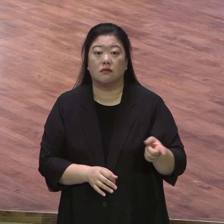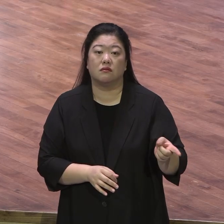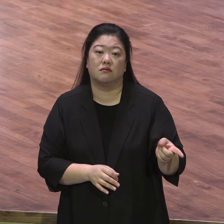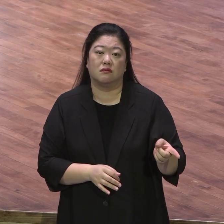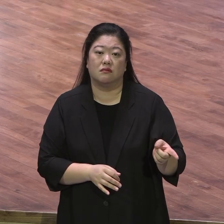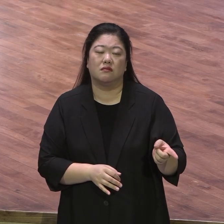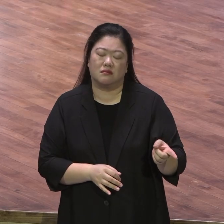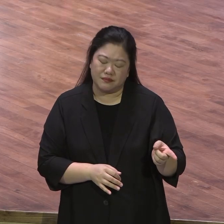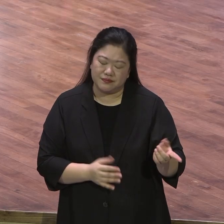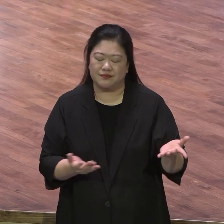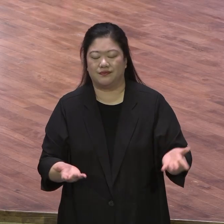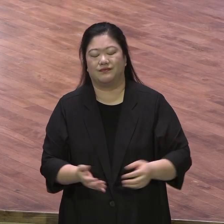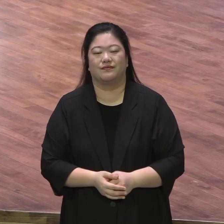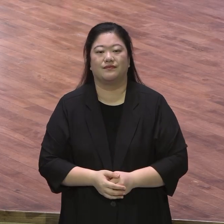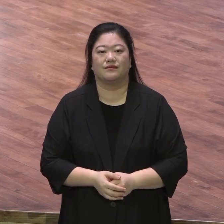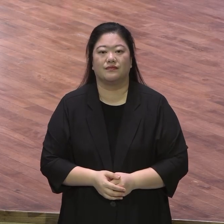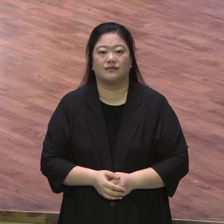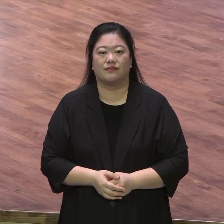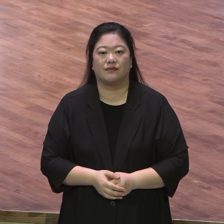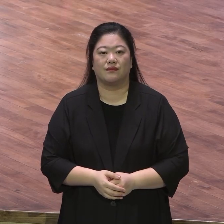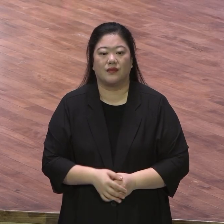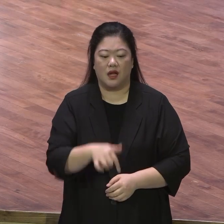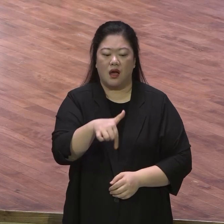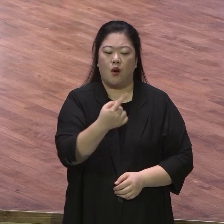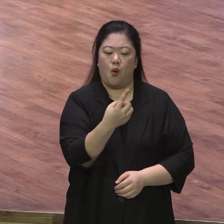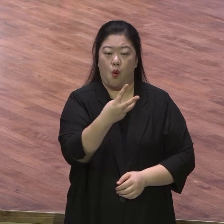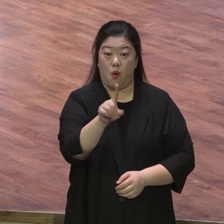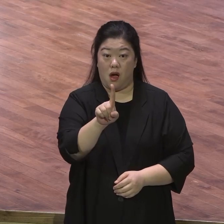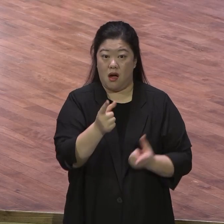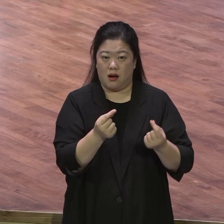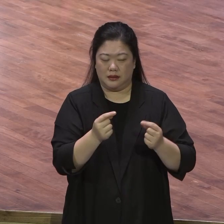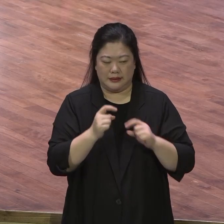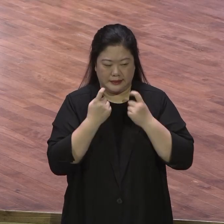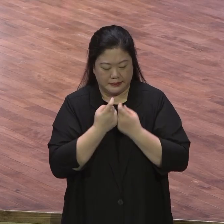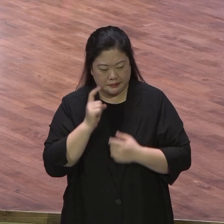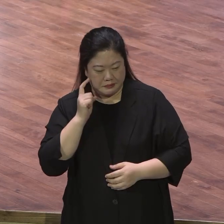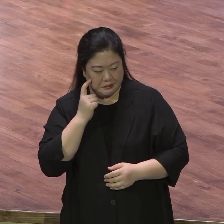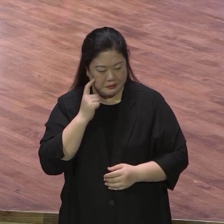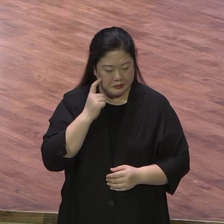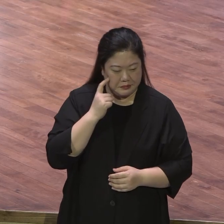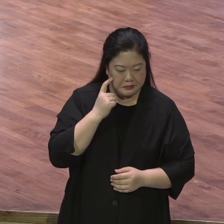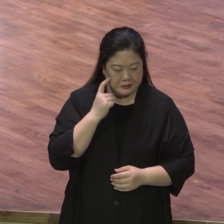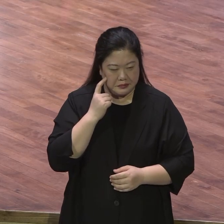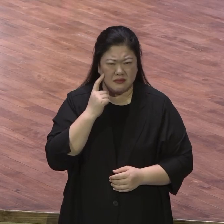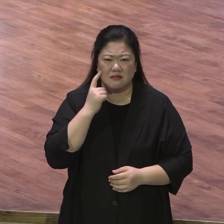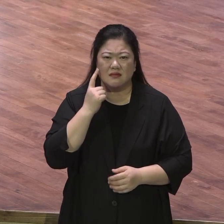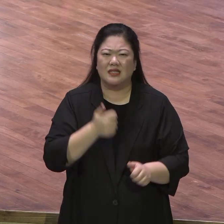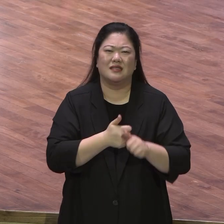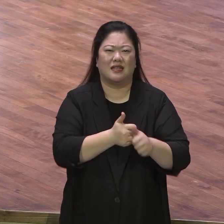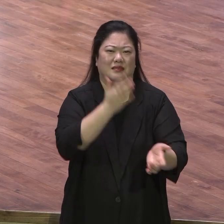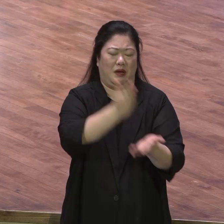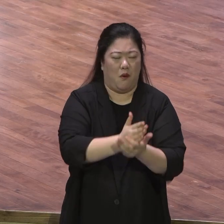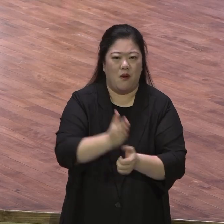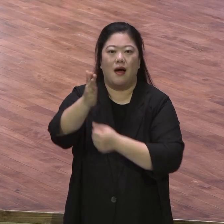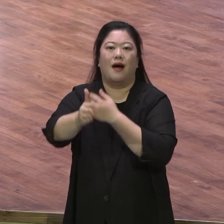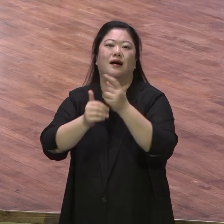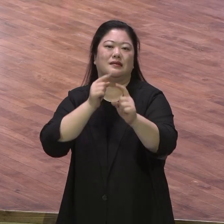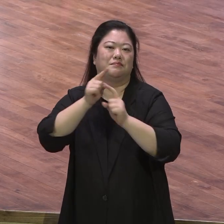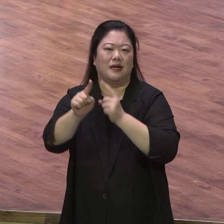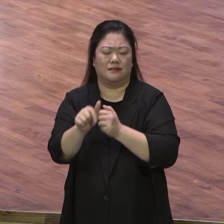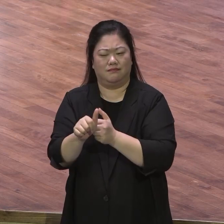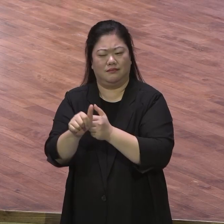이런 인본주의적 삶이 아니라 오직 말씀에 근거한 신본주의적 삶을